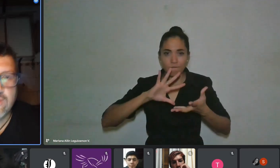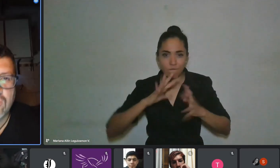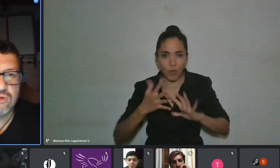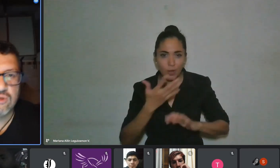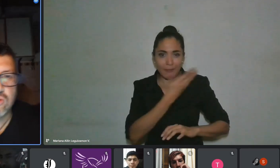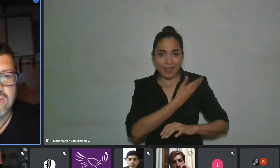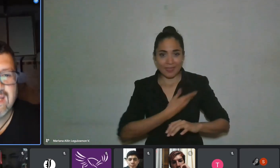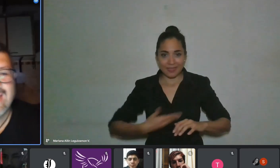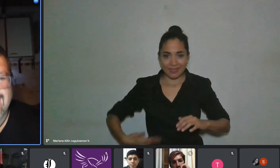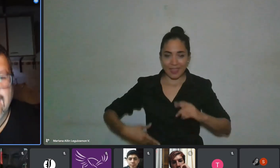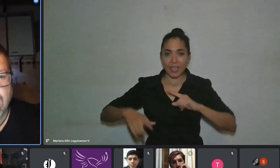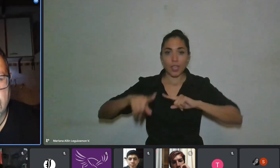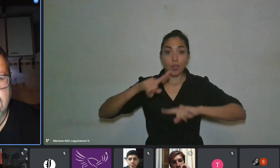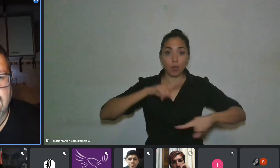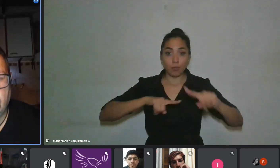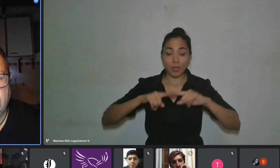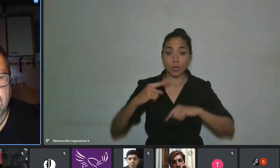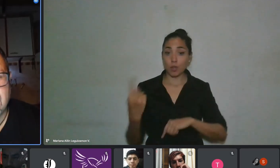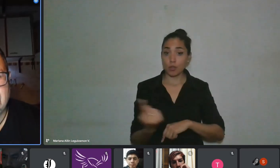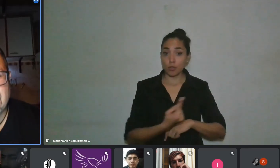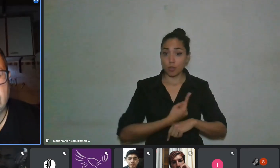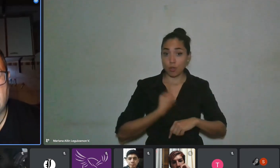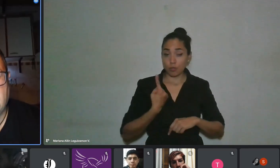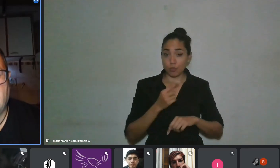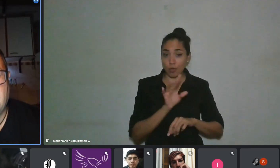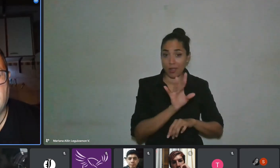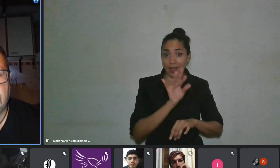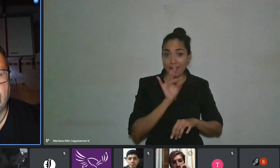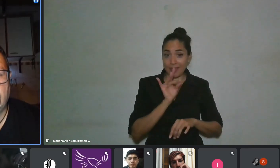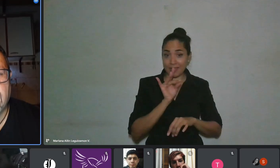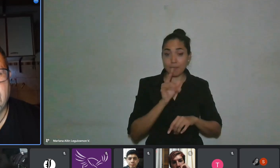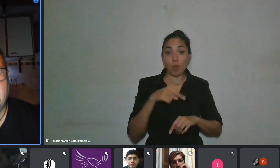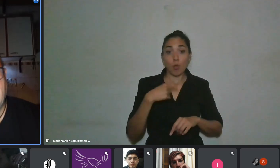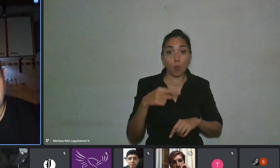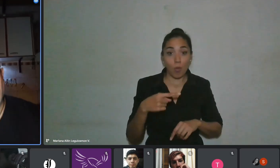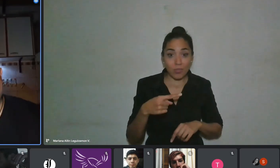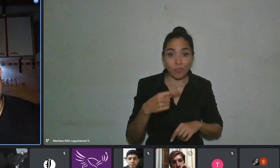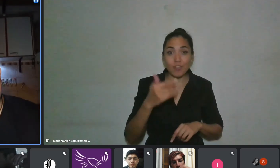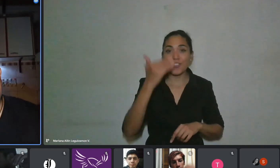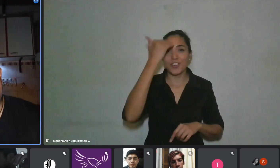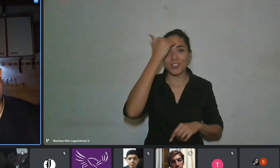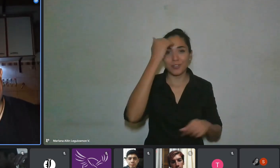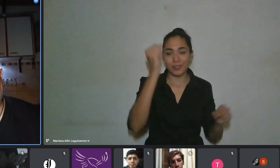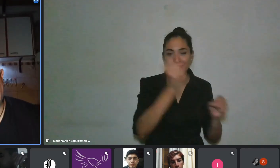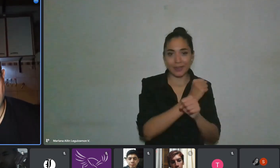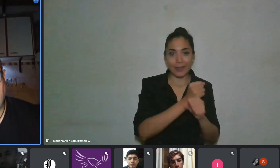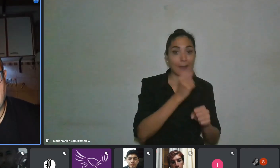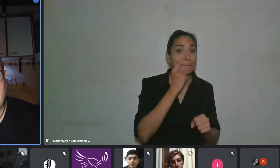que nosotros elegimos en el momento en que sancionamos la Constitución en el año